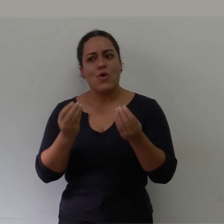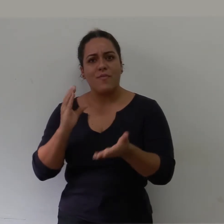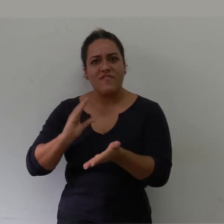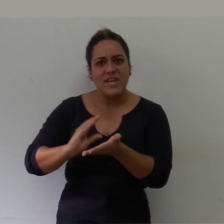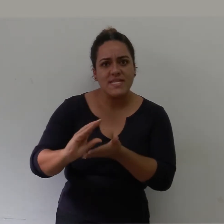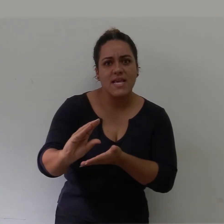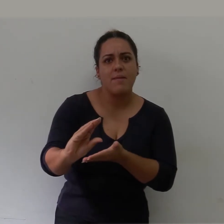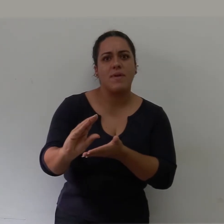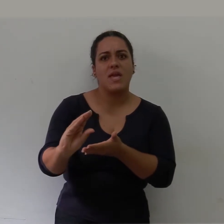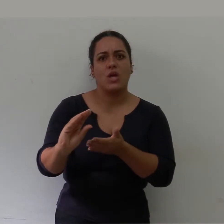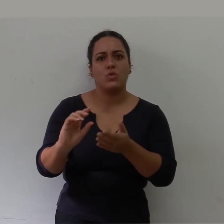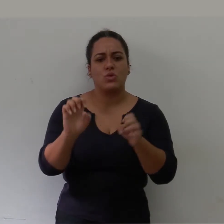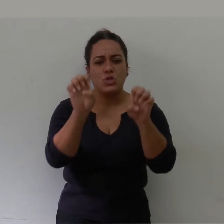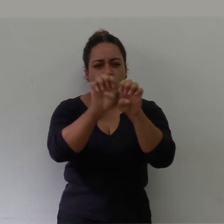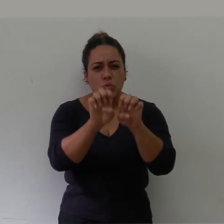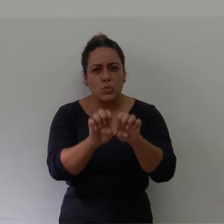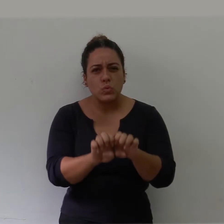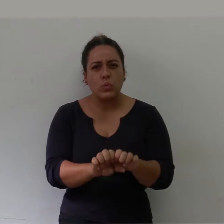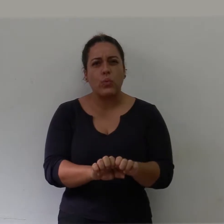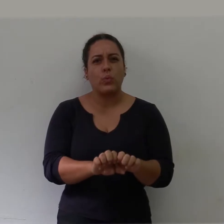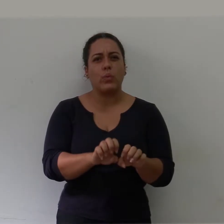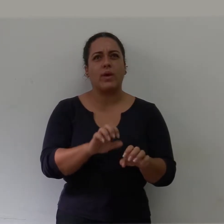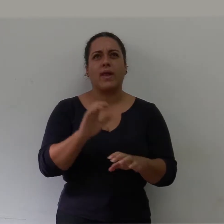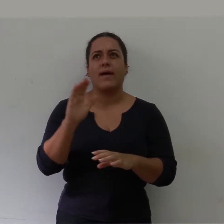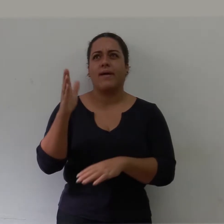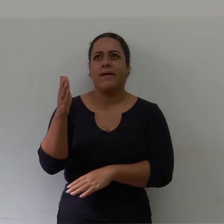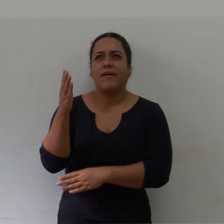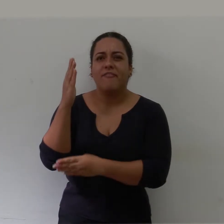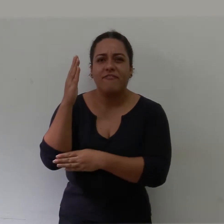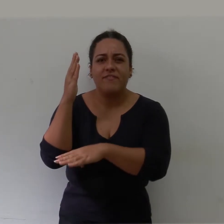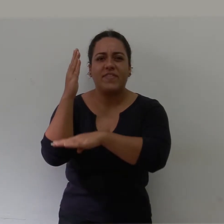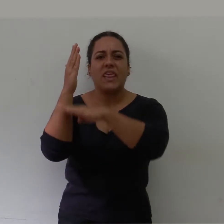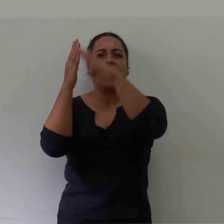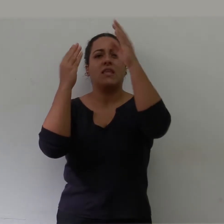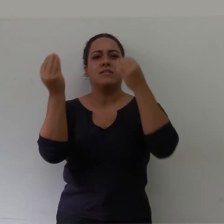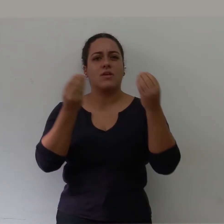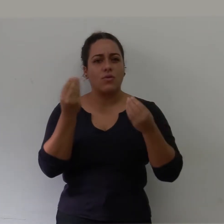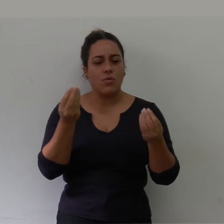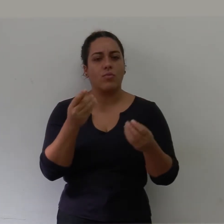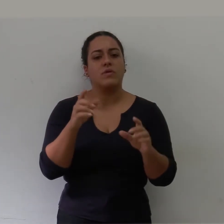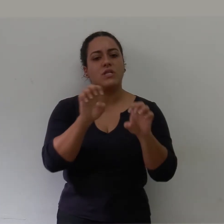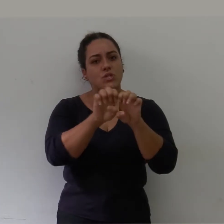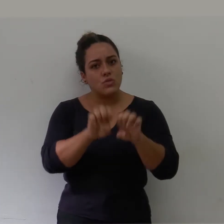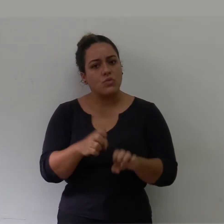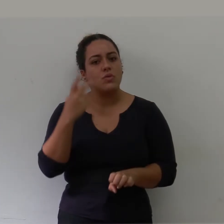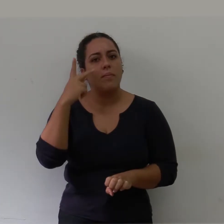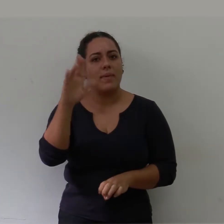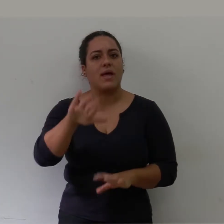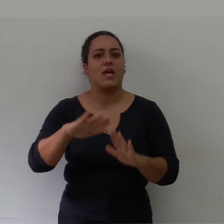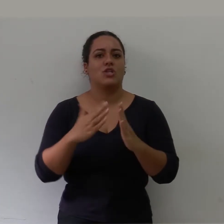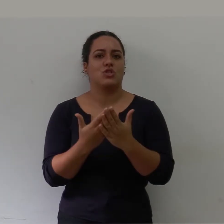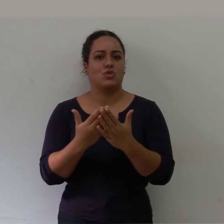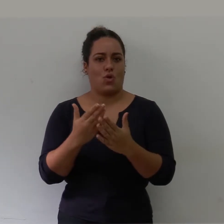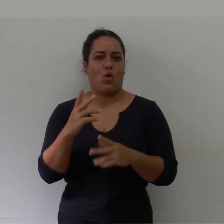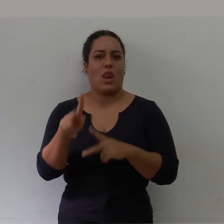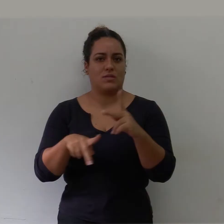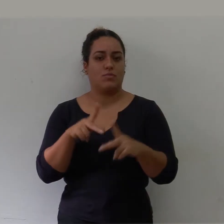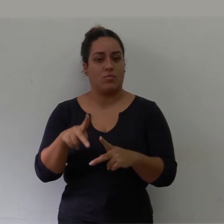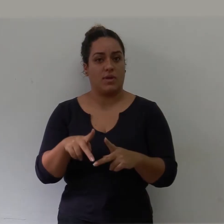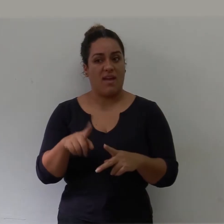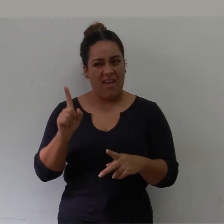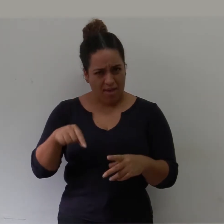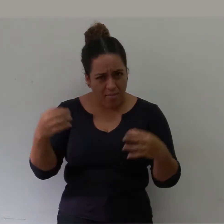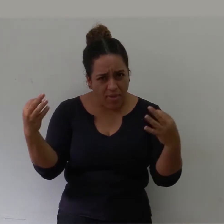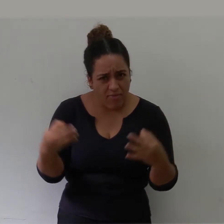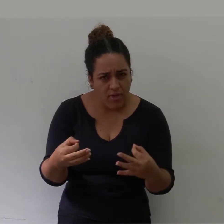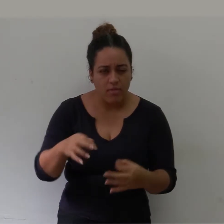financiamento e estrutura física e serviço e recursos que foram para as escolas públicas. Está perfeito? Não está, né? O